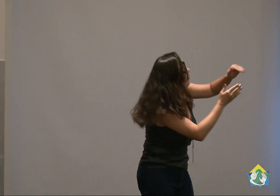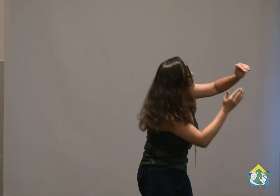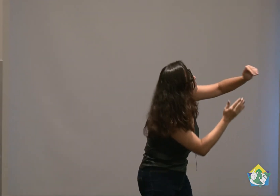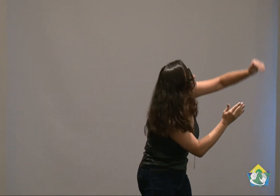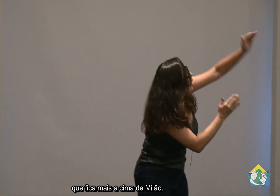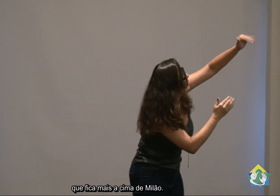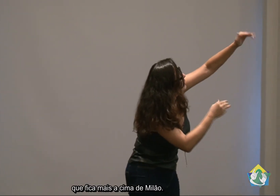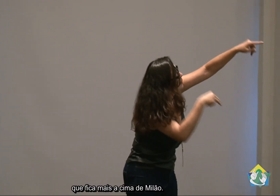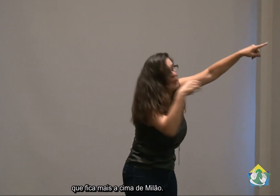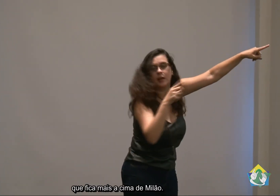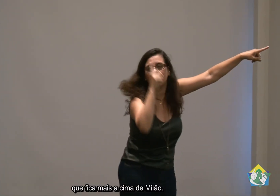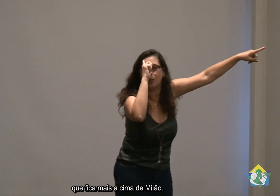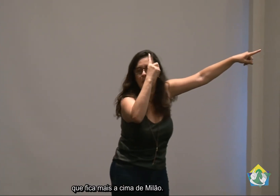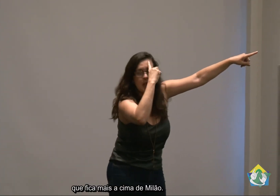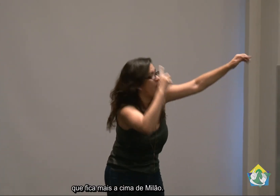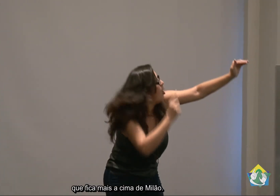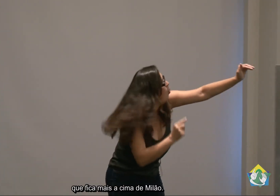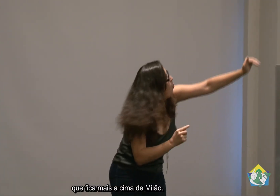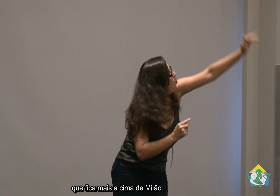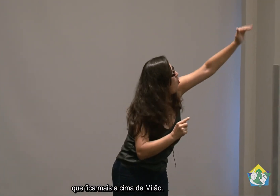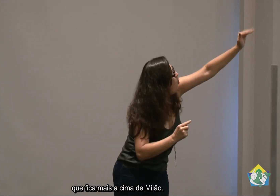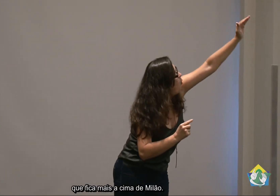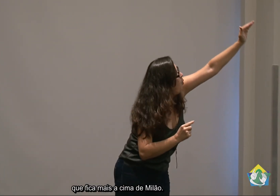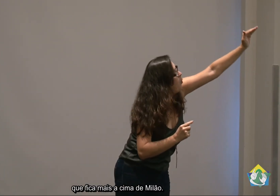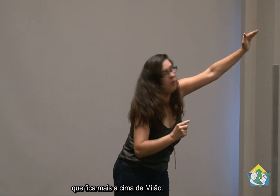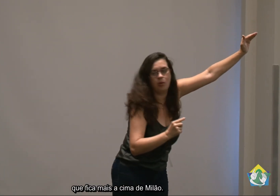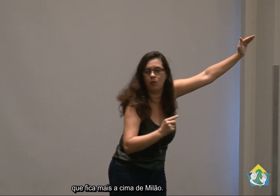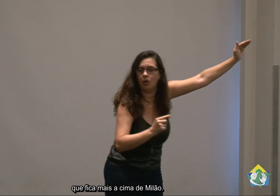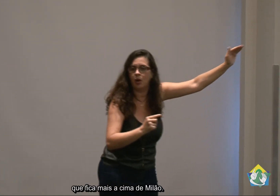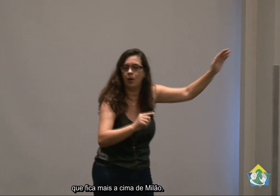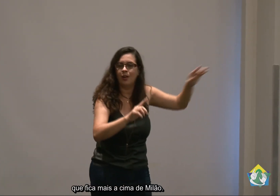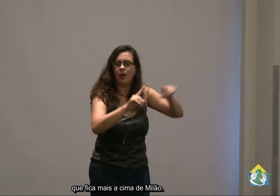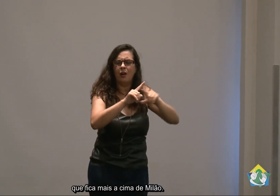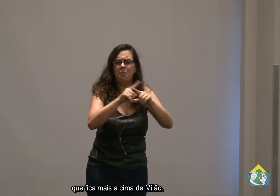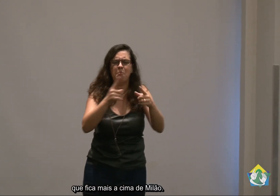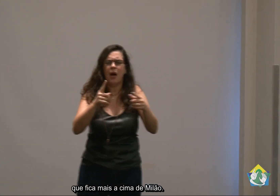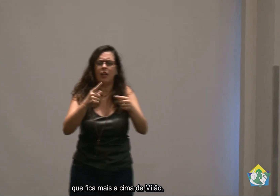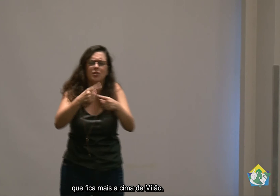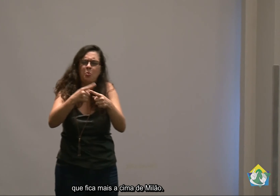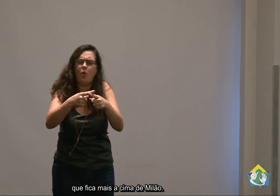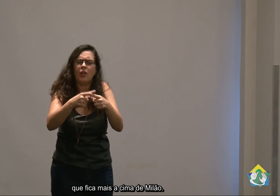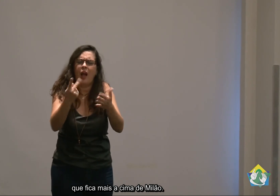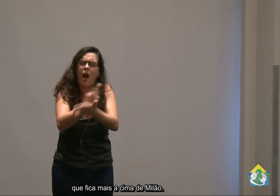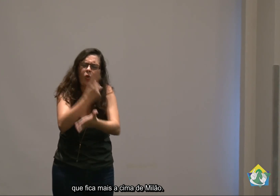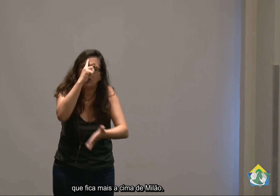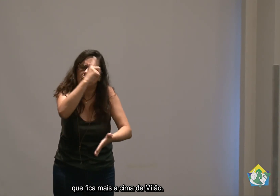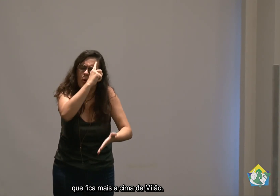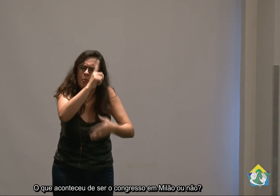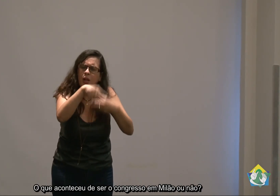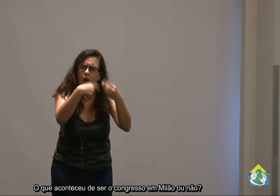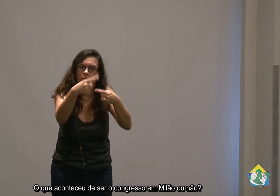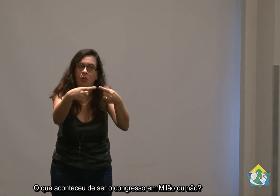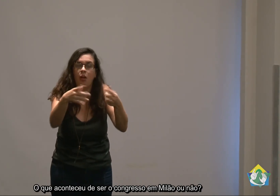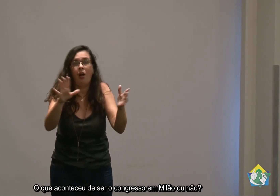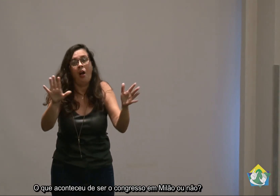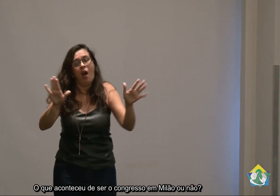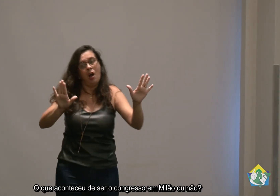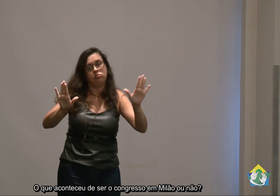que fica mais acima de Milão mas o que aconteceu de